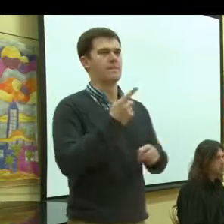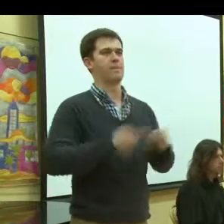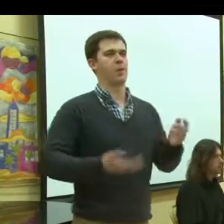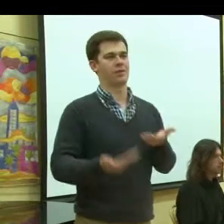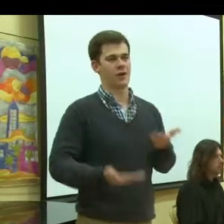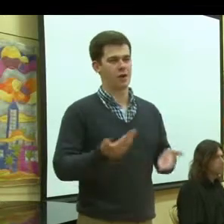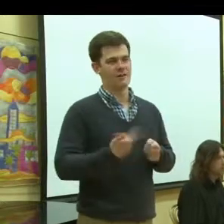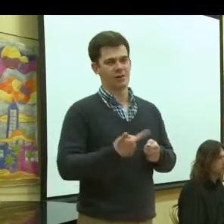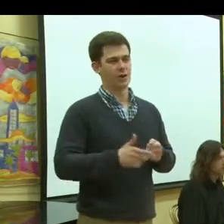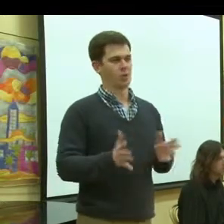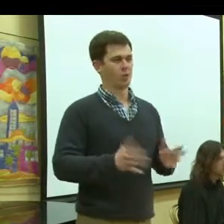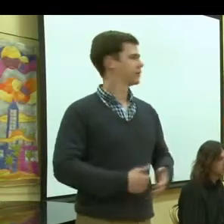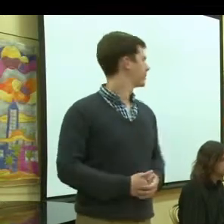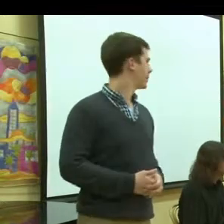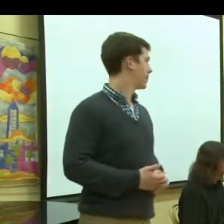20